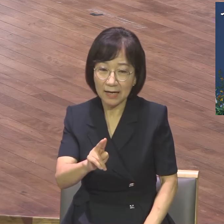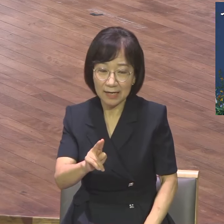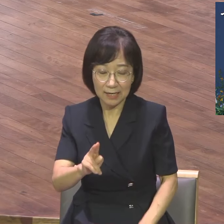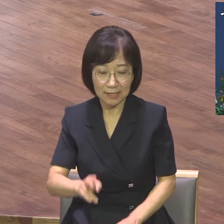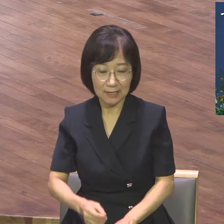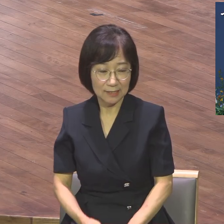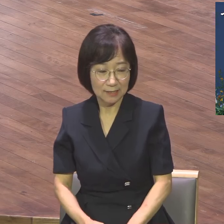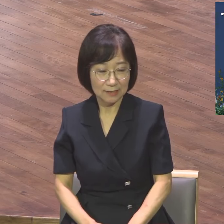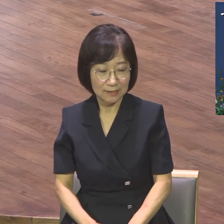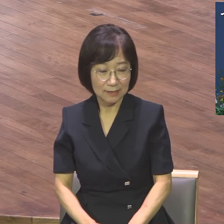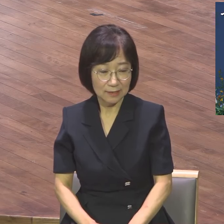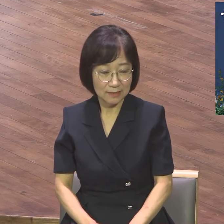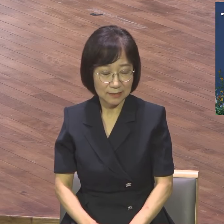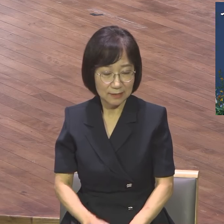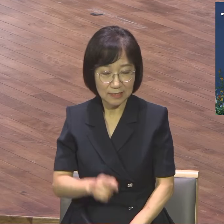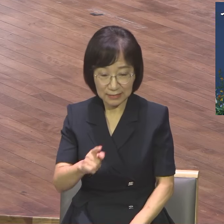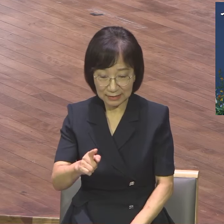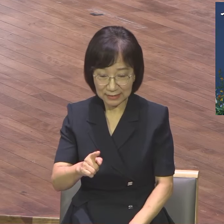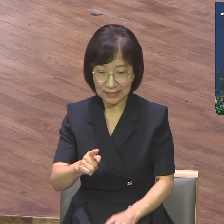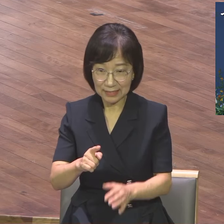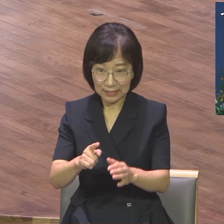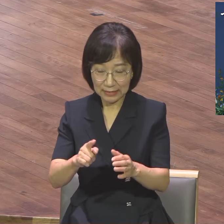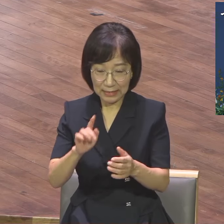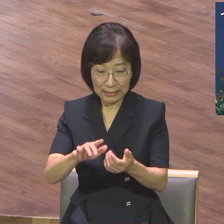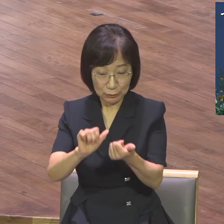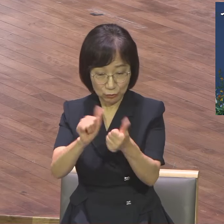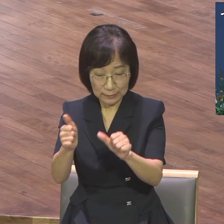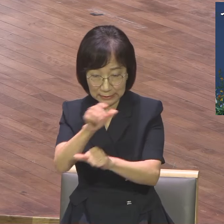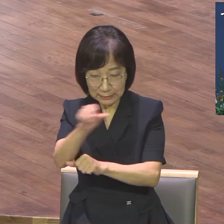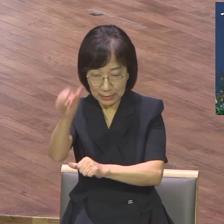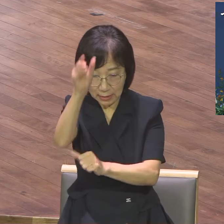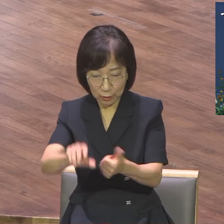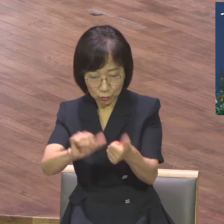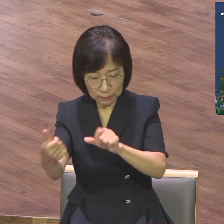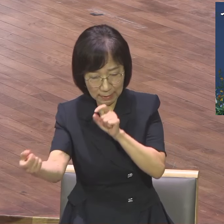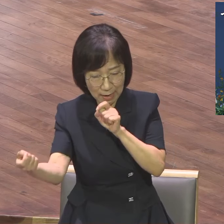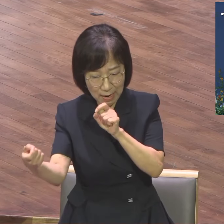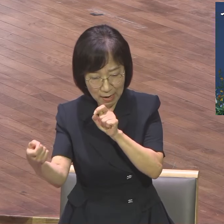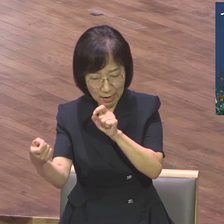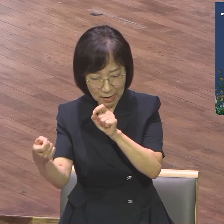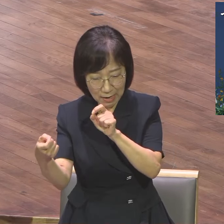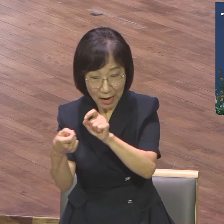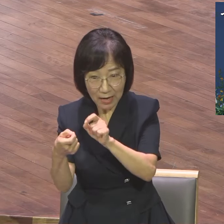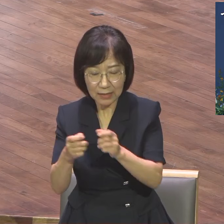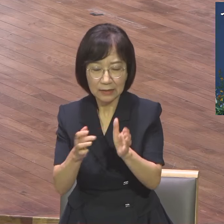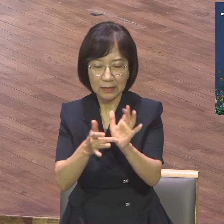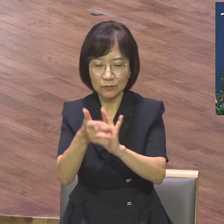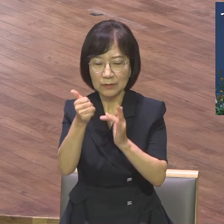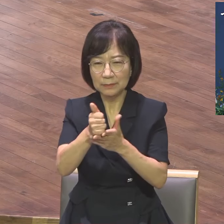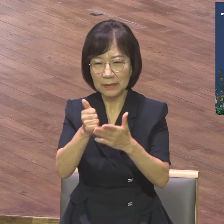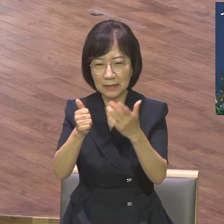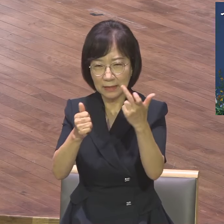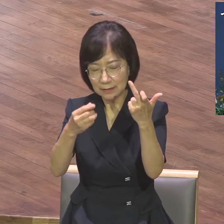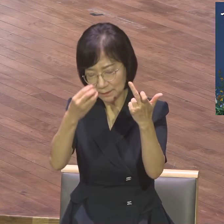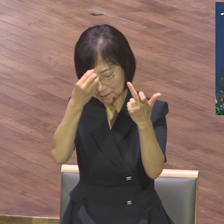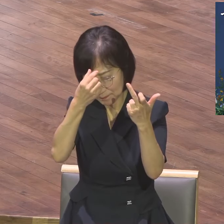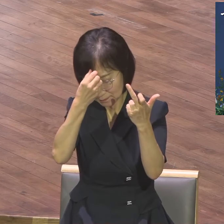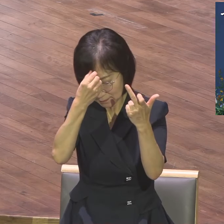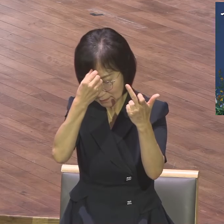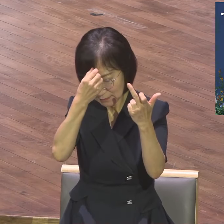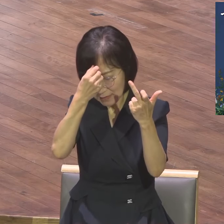죽음입니다. 이 대속의 죽음을 앞두고 예수님께서 겟세마네 동산에서 피와 땀을